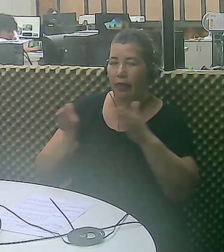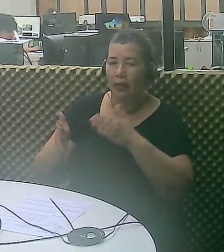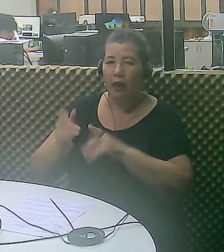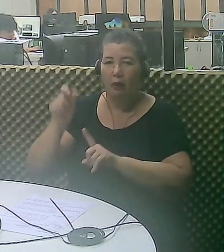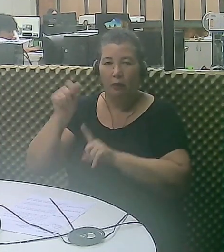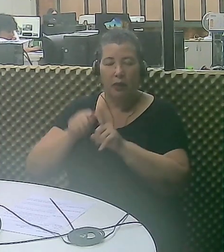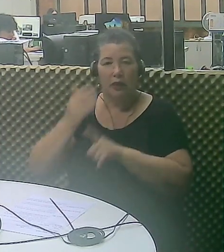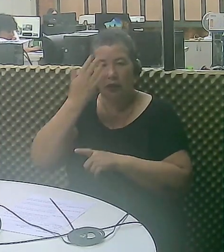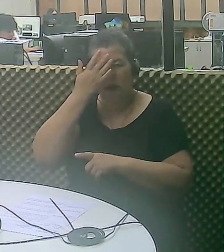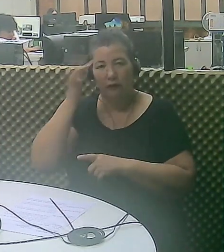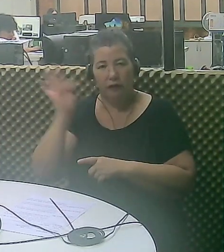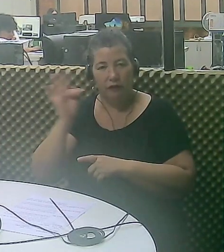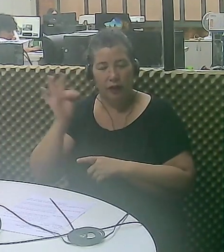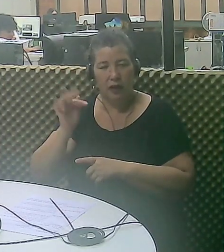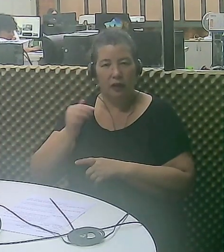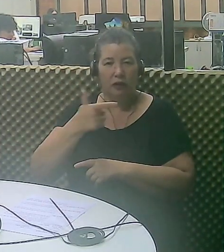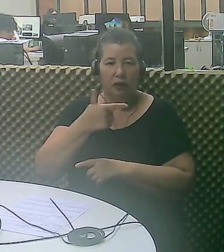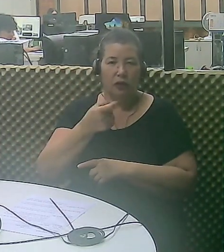2024. Participe!